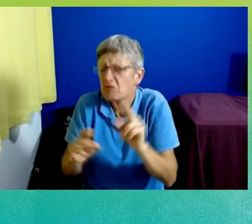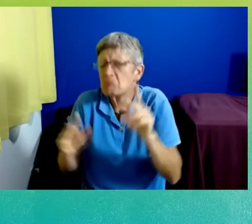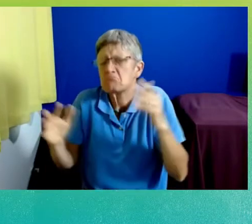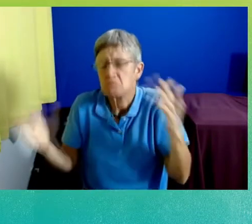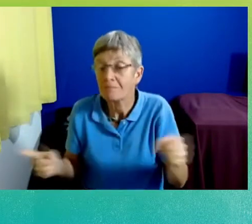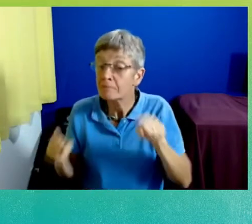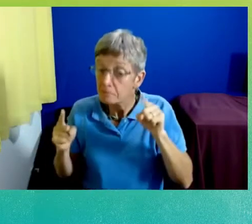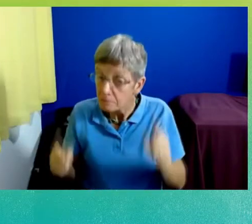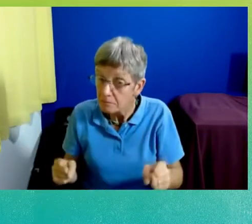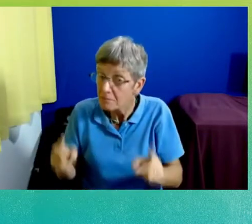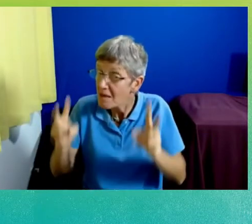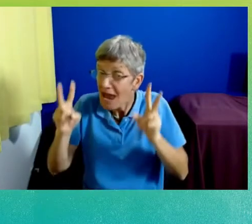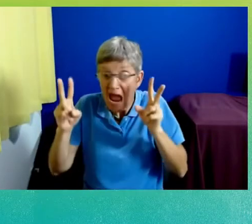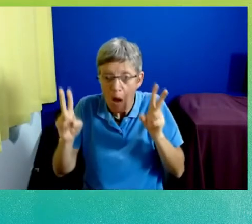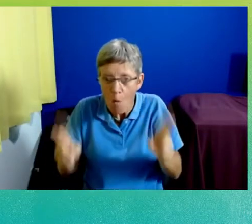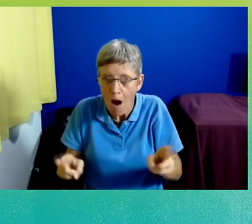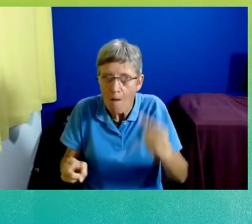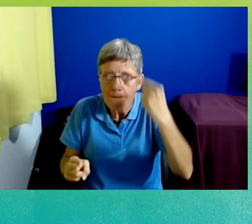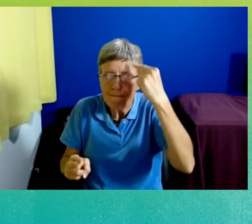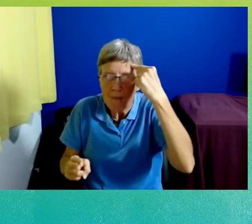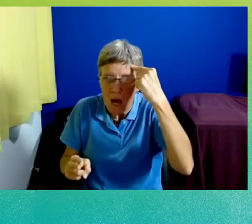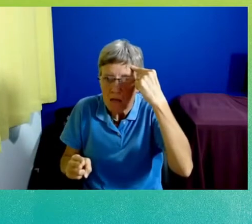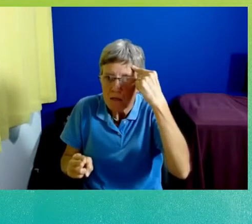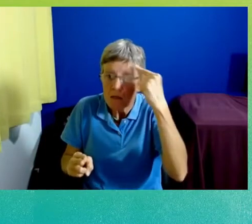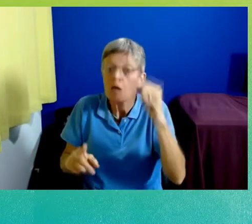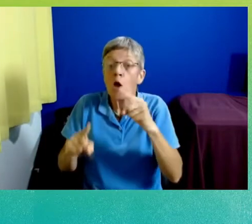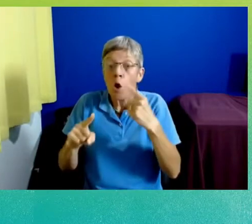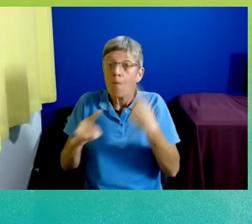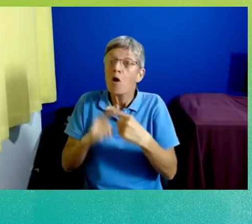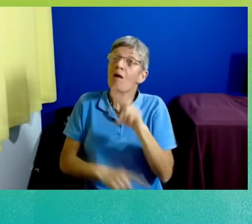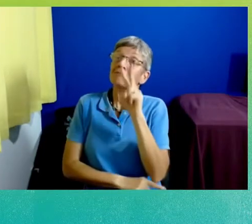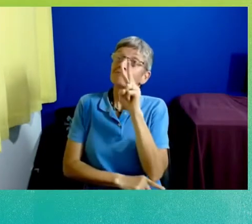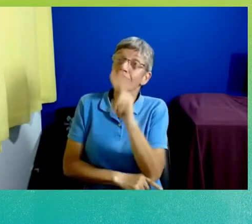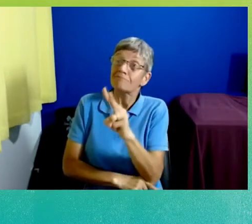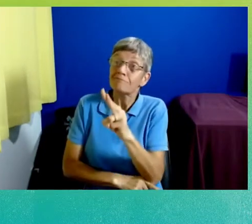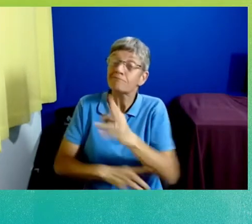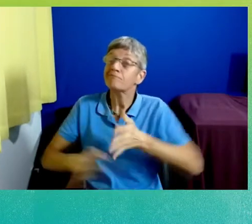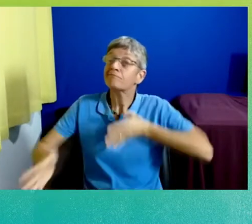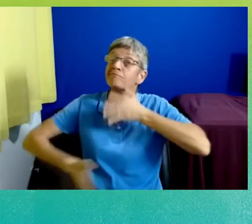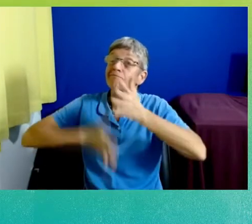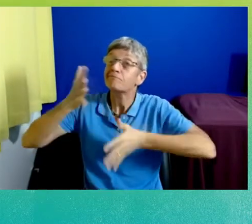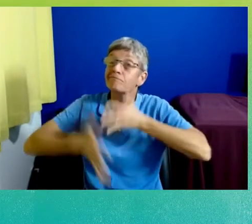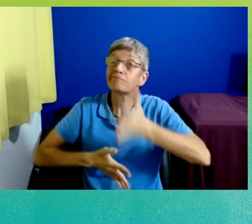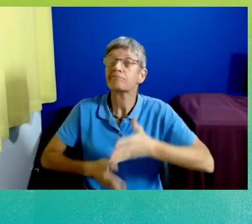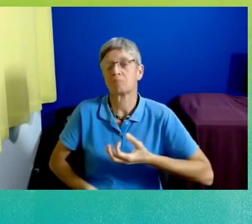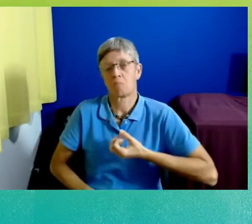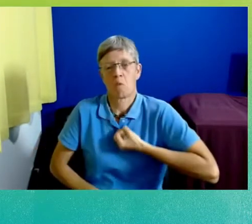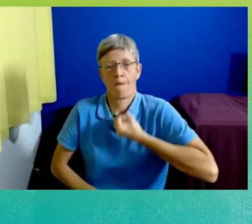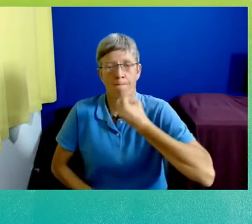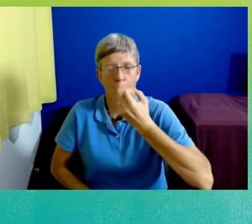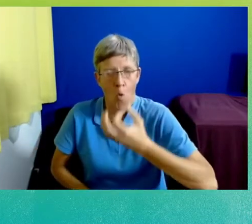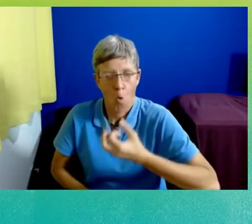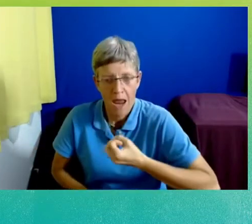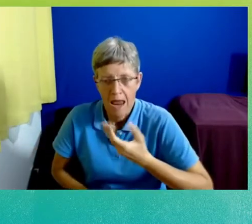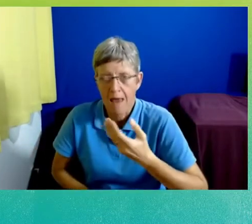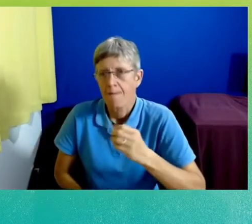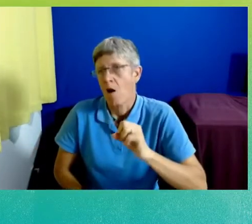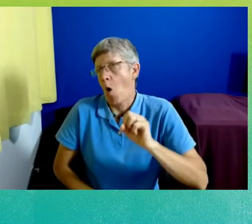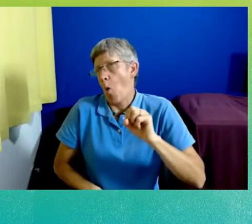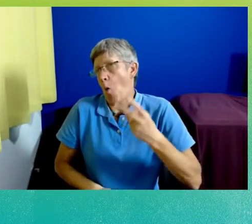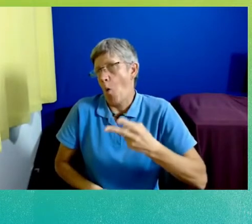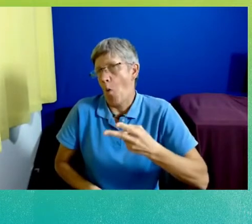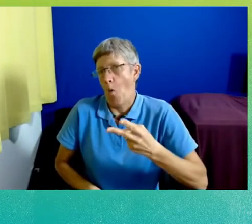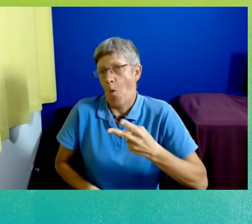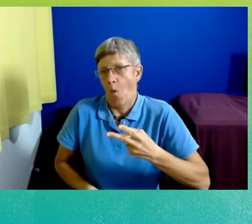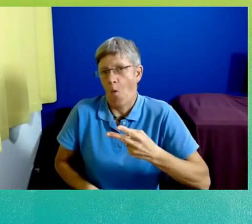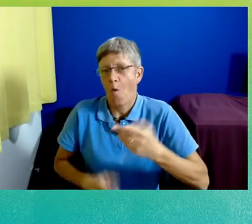qual foi o objetivo, o significado dessa palavra. Parece que se entende